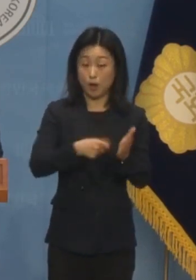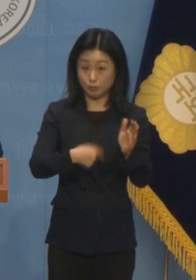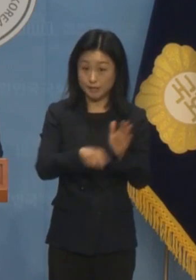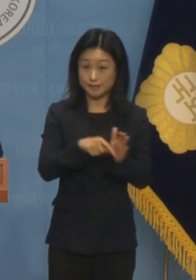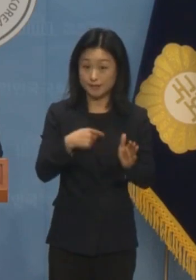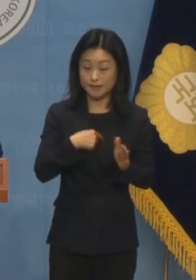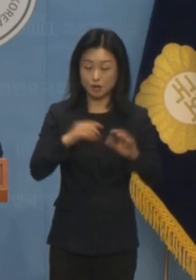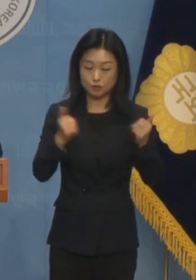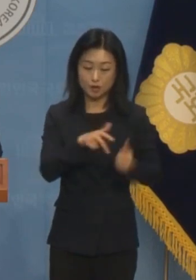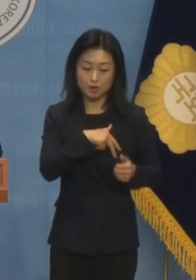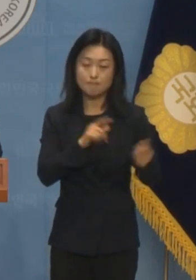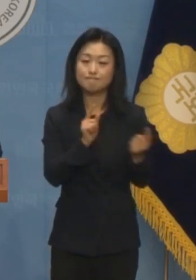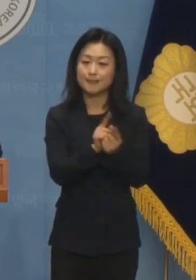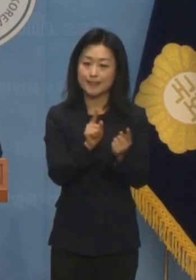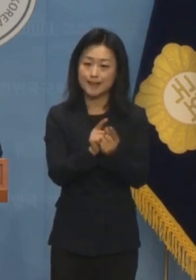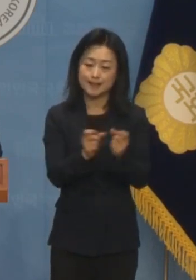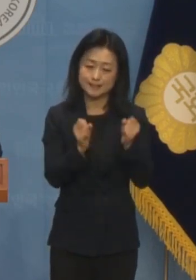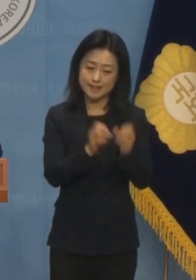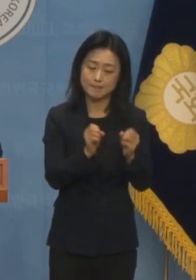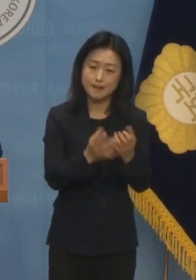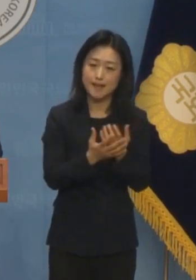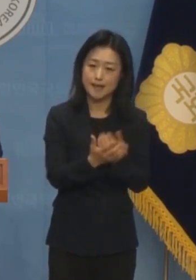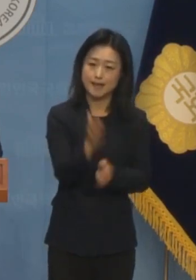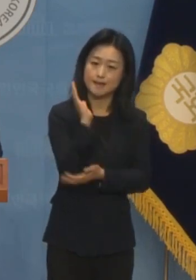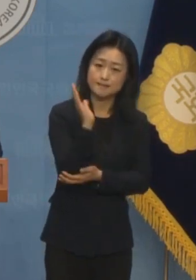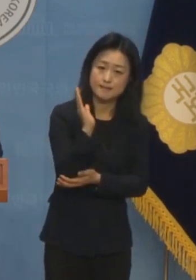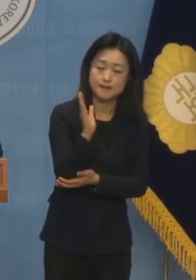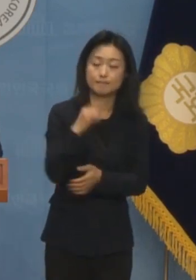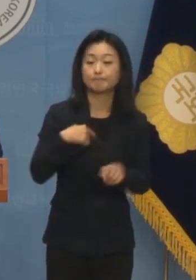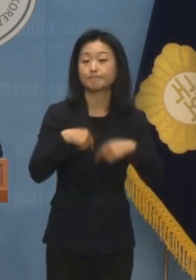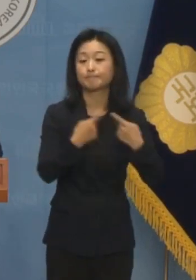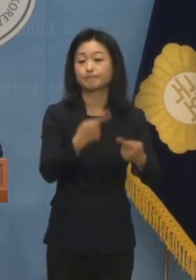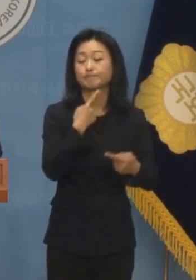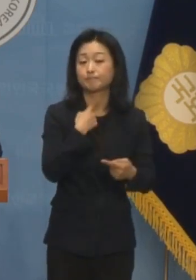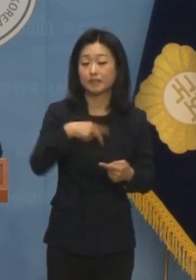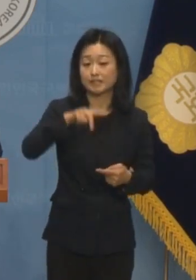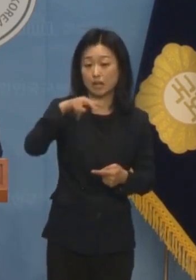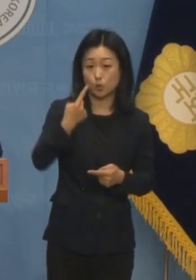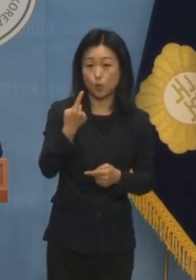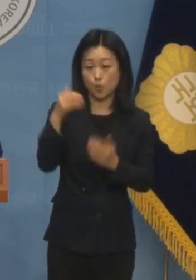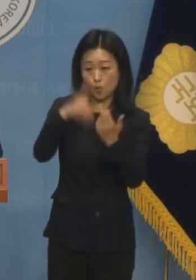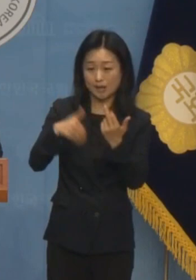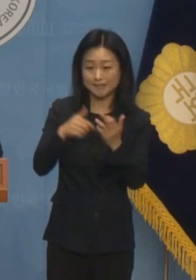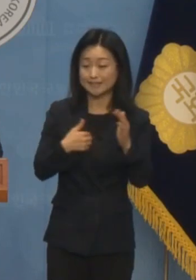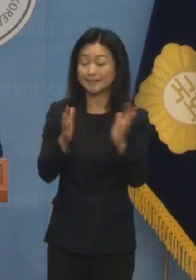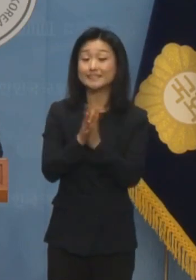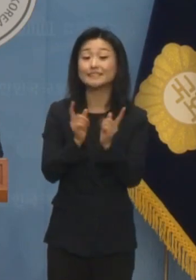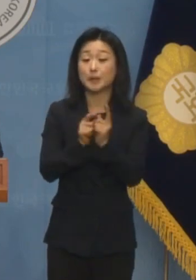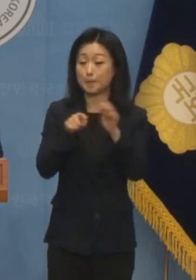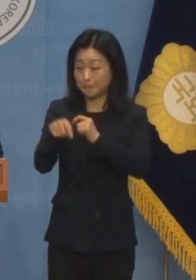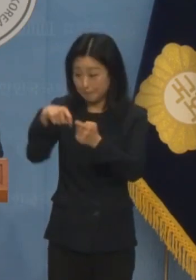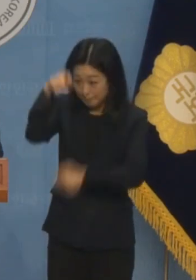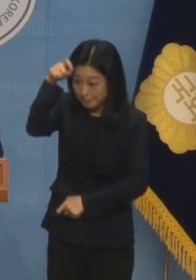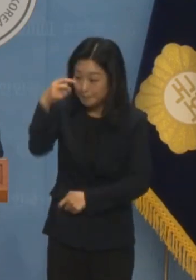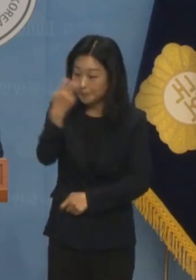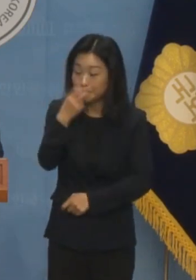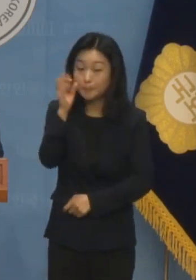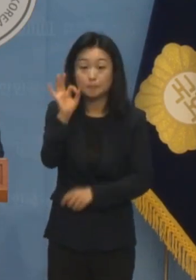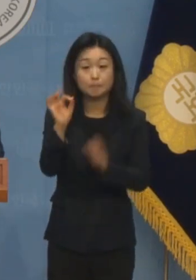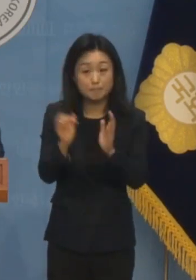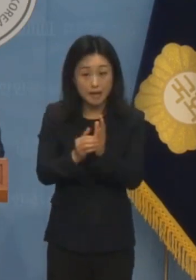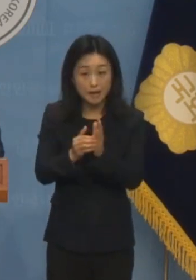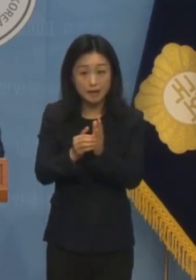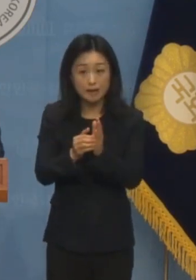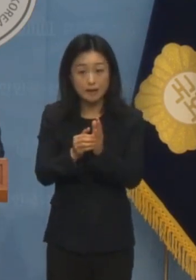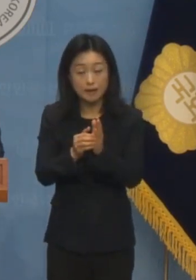위해 국회의원들과 세미나 및 세미나 개최 및 사도 광산을 몇차례 직접 답사하고 그